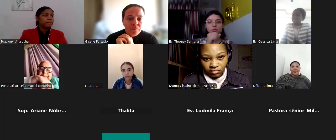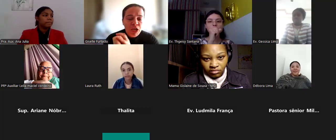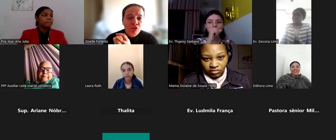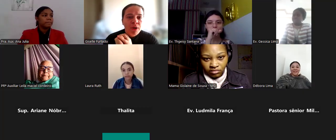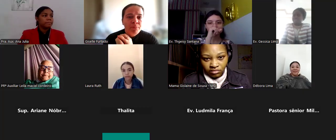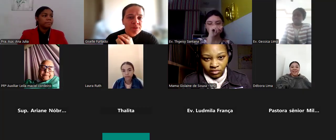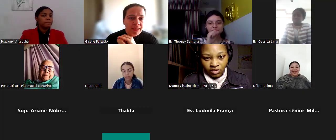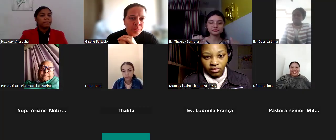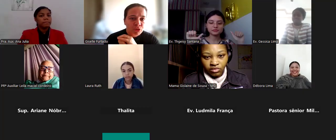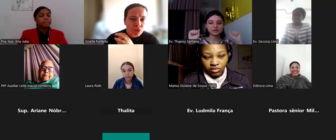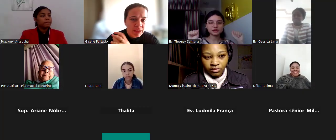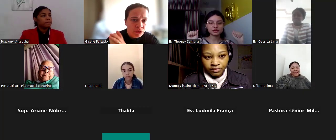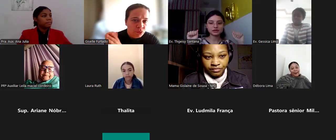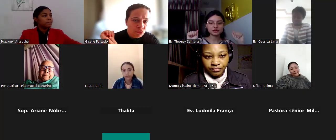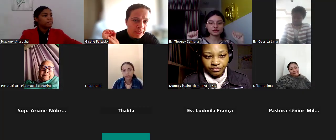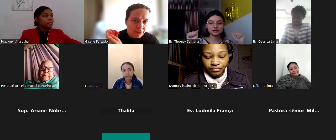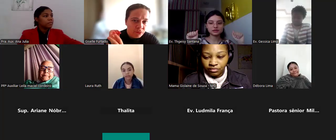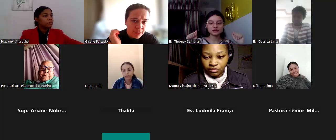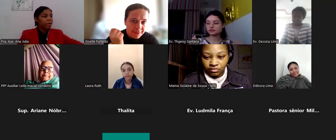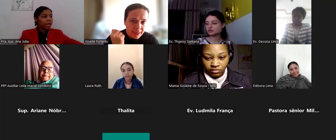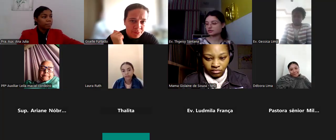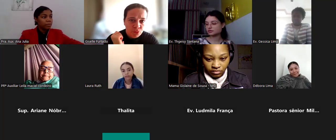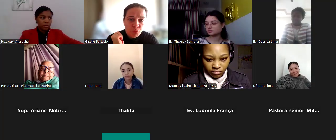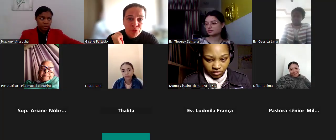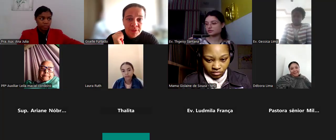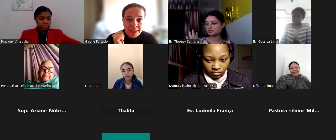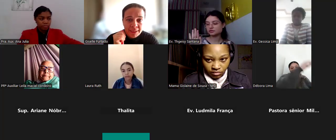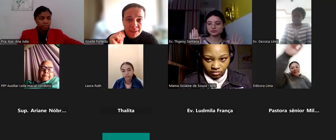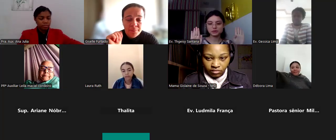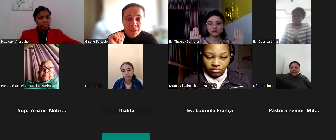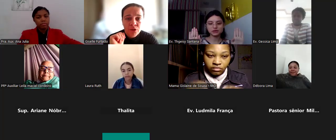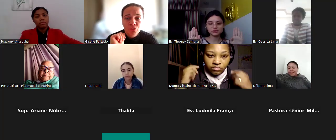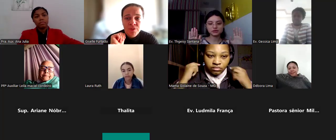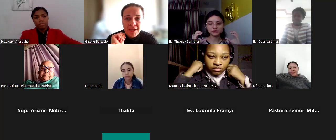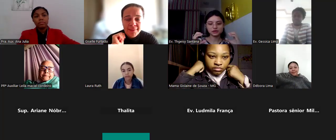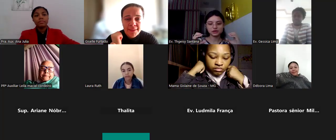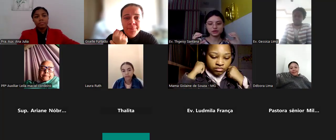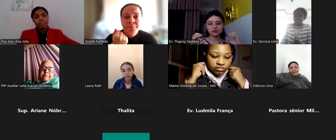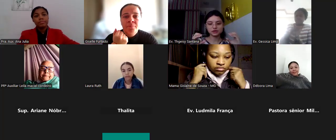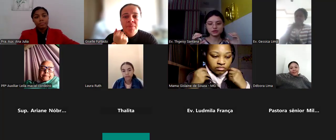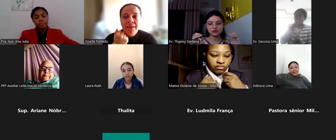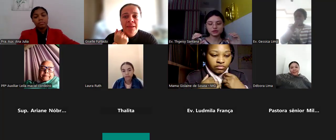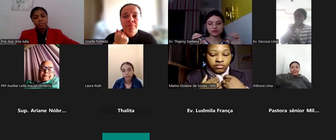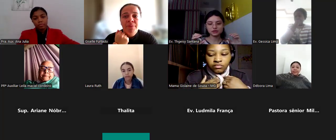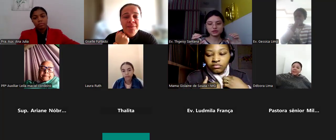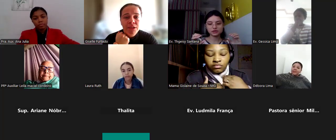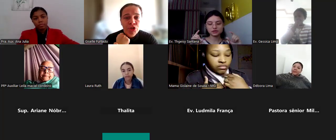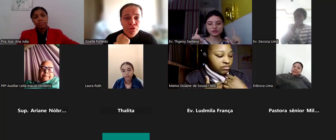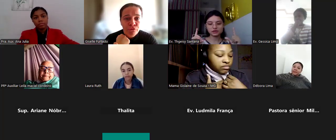Eu vou repostar depois o link lá no WhatsApp do grupo do Telegram para que todos entrem, tá? Tem bastante